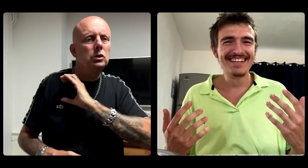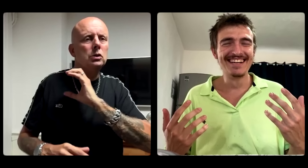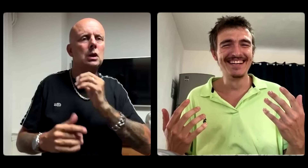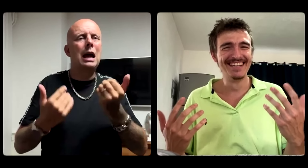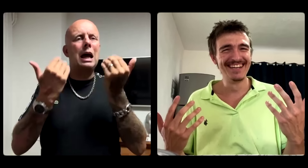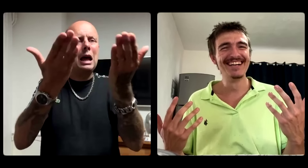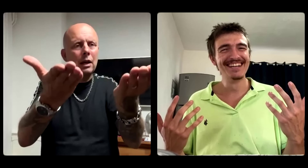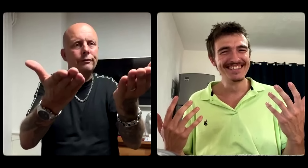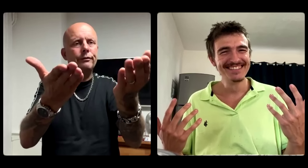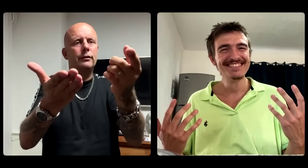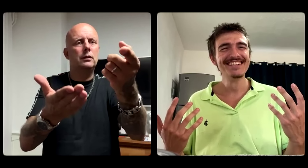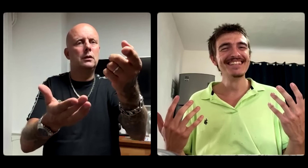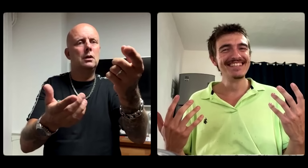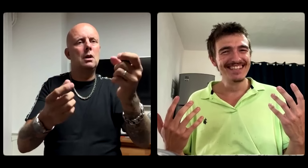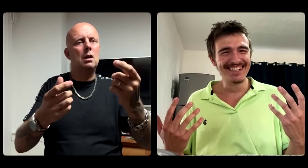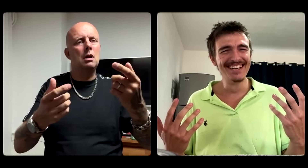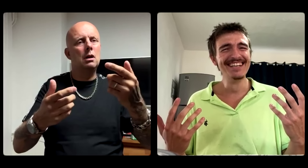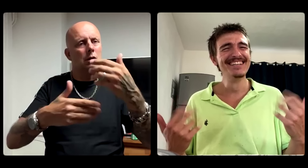Je komt een beetje rood over, ik ga